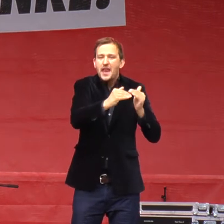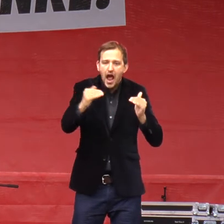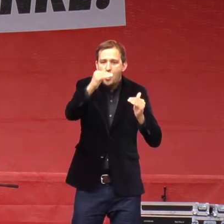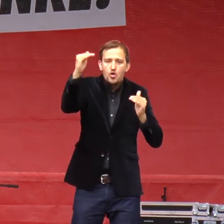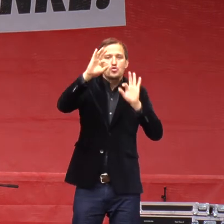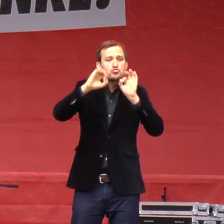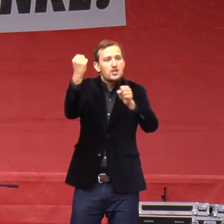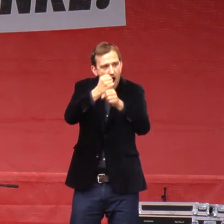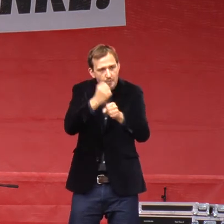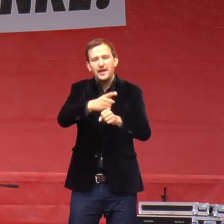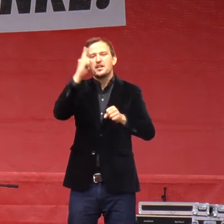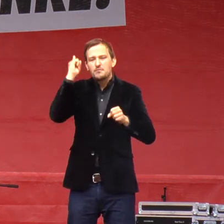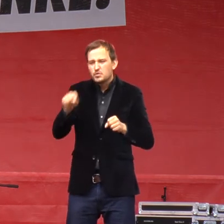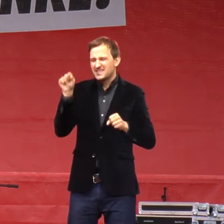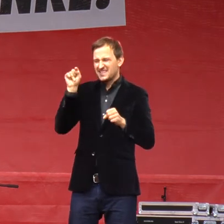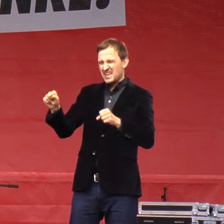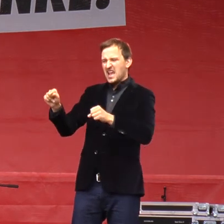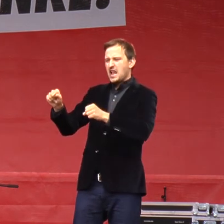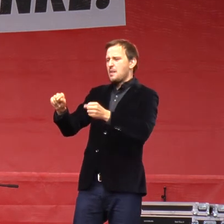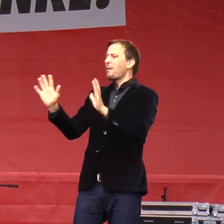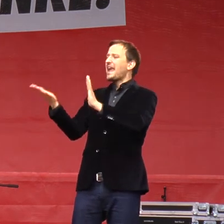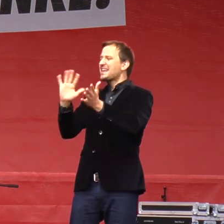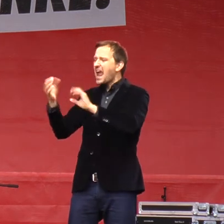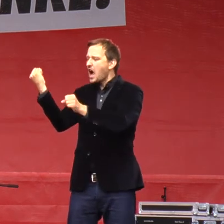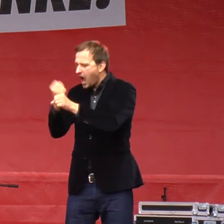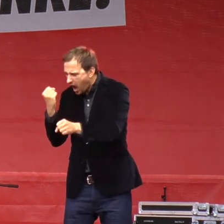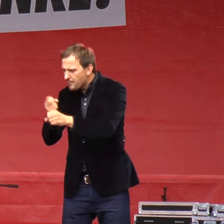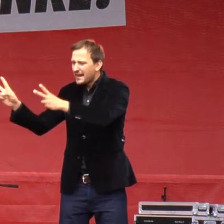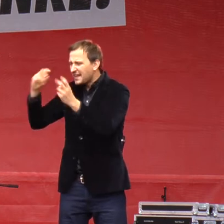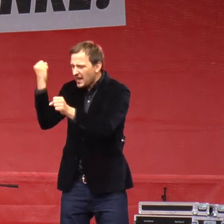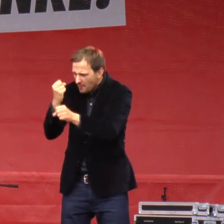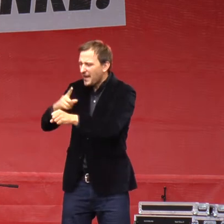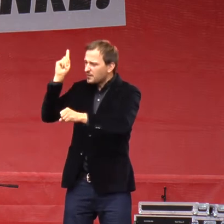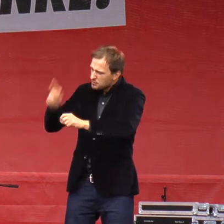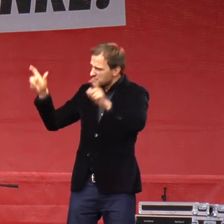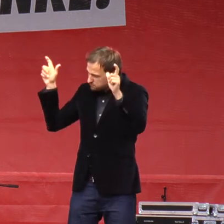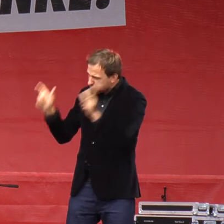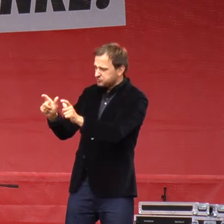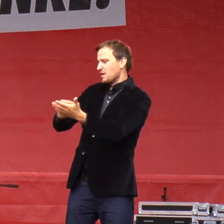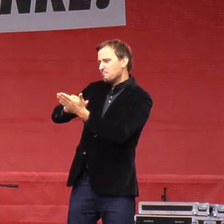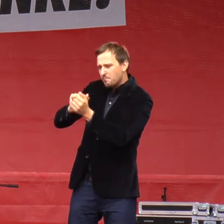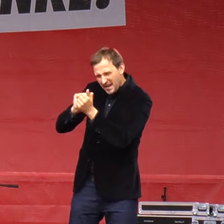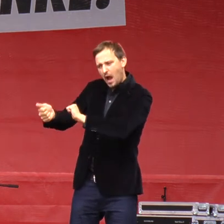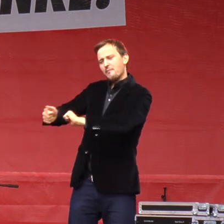der muss diese Seuche der prekären Arbeit bekämpfen und den Kampf ansagen.